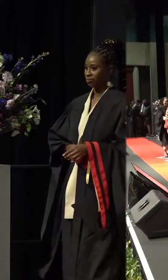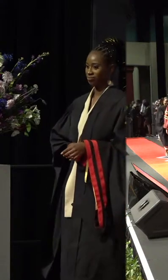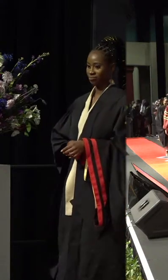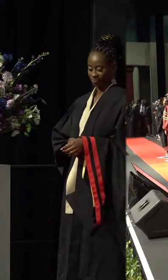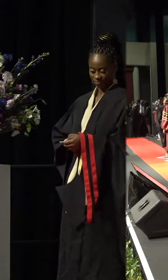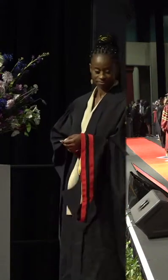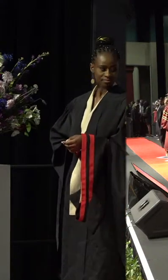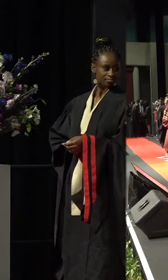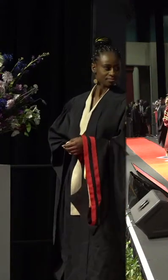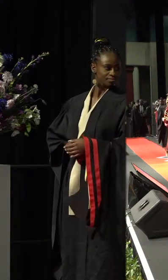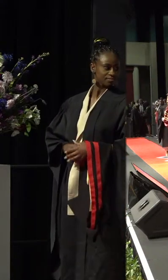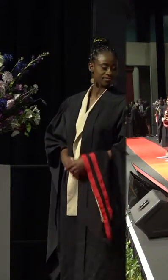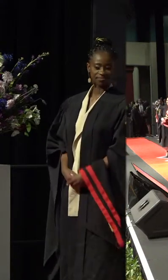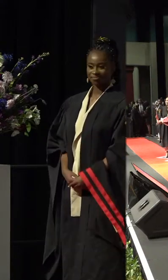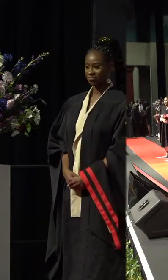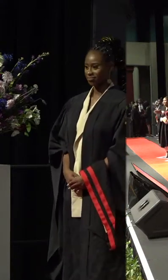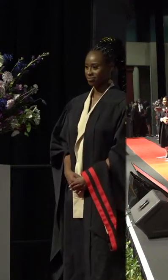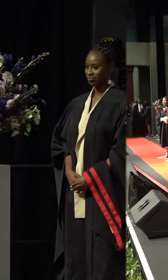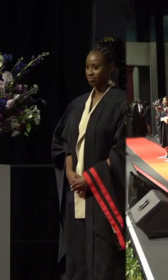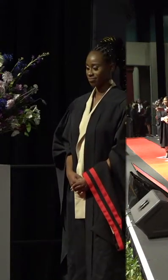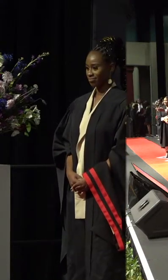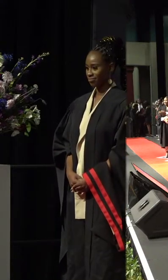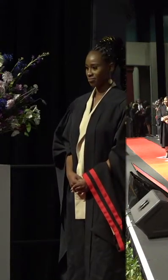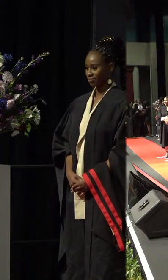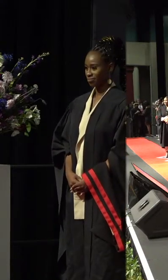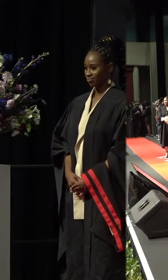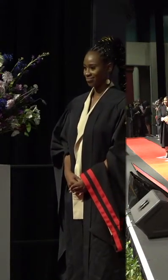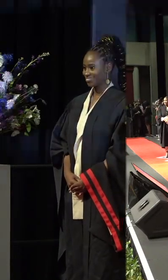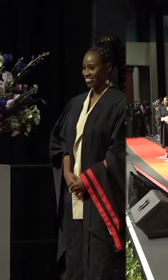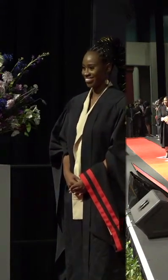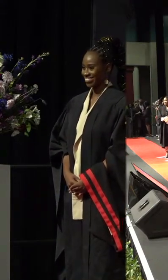Ladies and gentlemen, thank you.